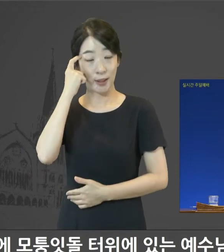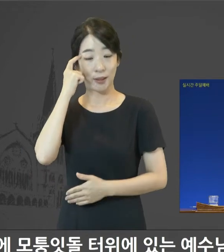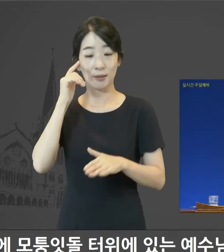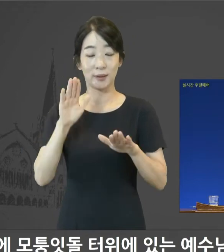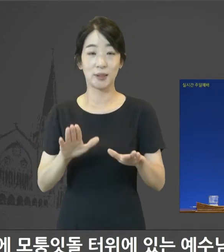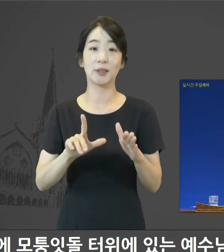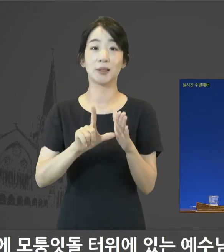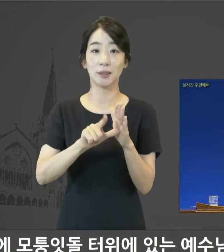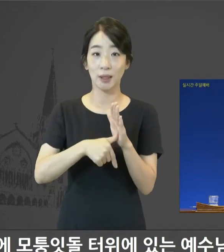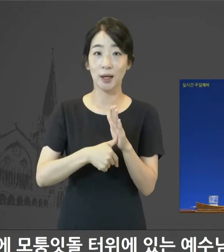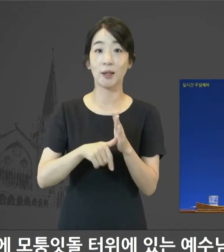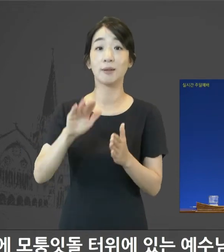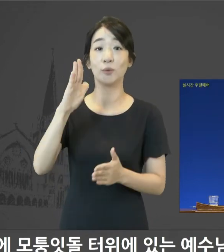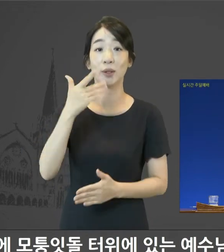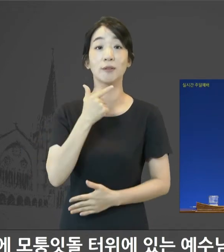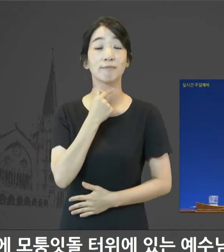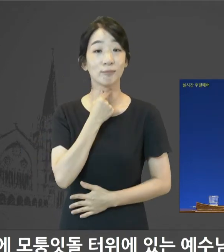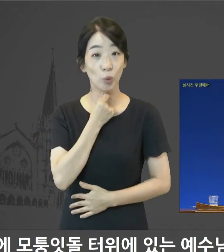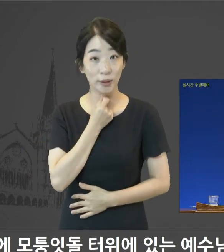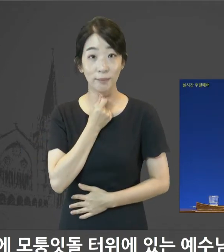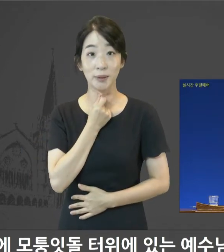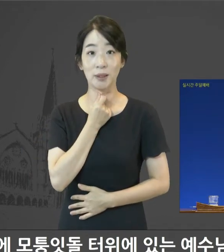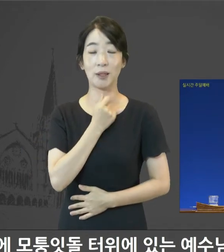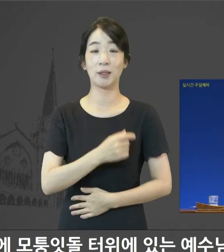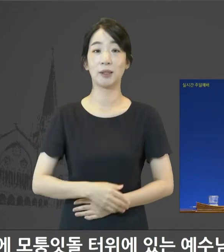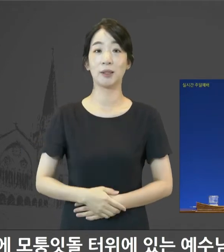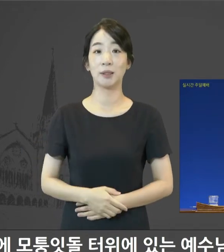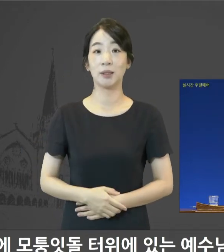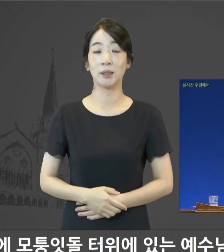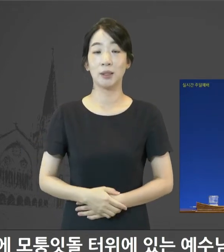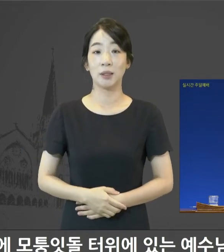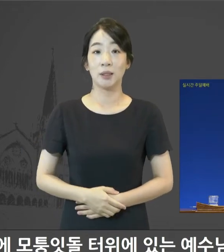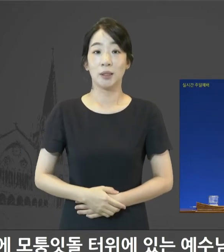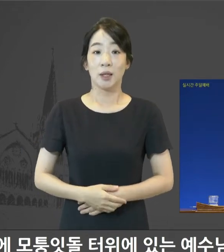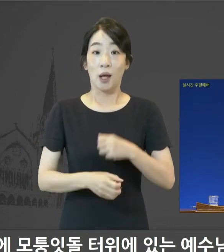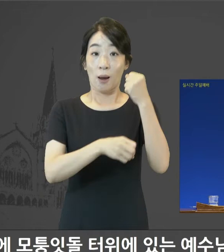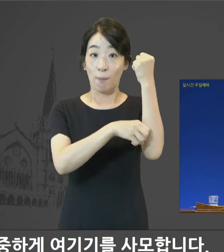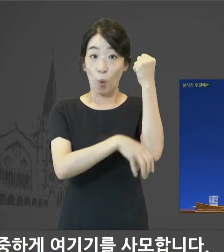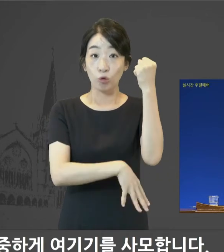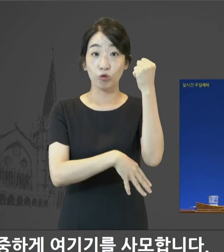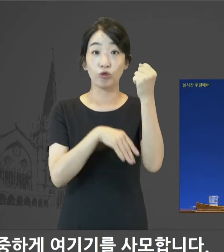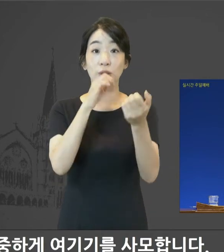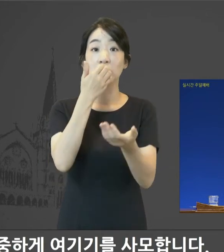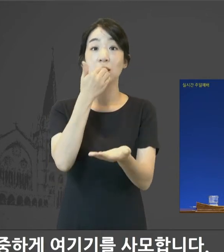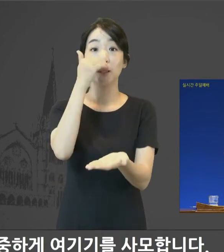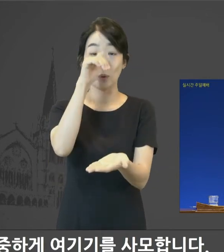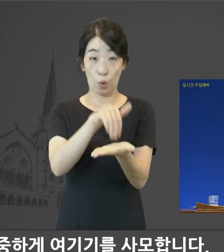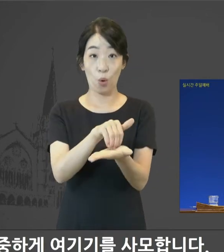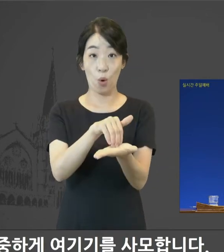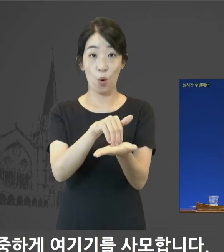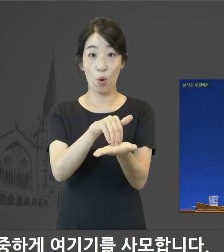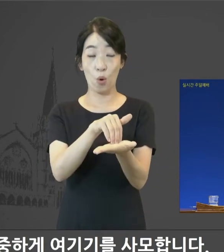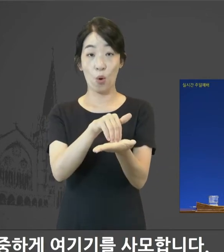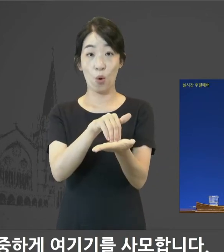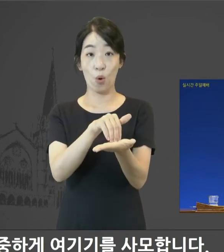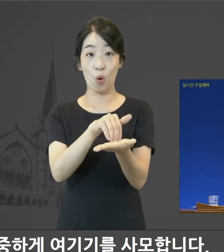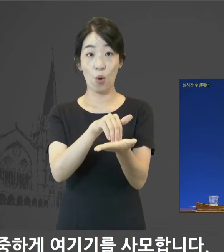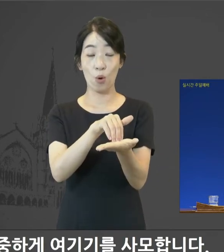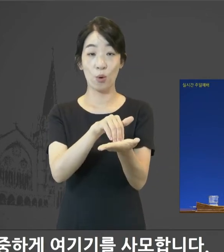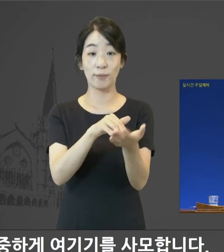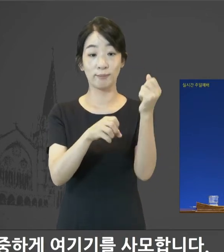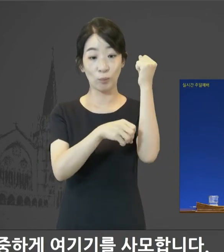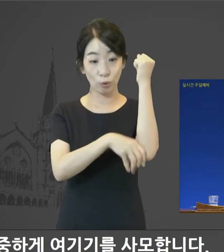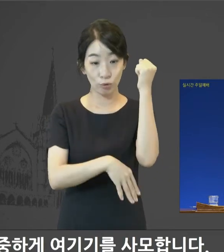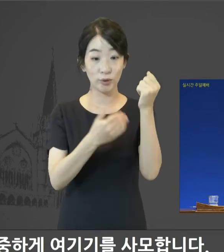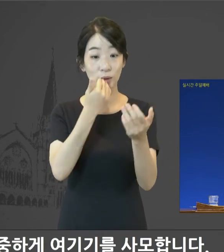주 안에서 소망합니다. 모퉁이돌이라는 게 뭐냐? 뭐 이걸 해석하는 분들이 몇